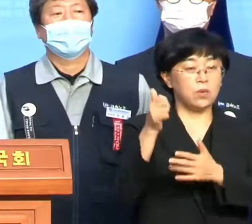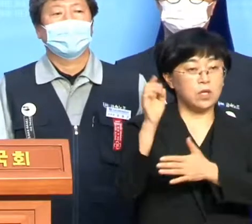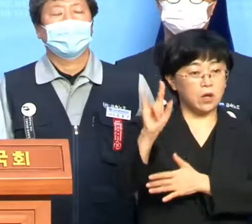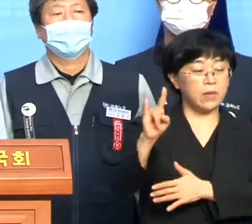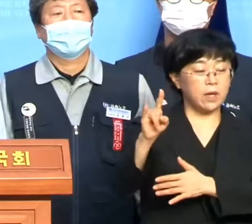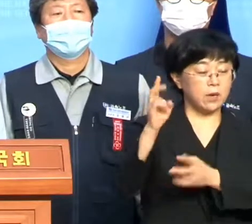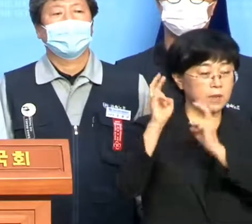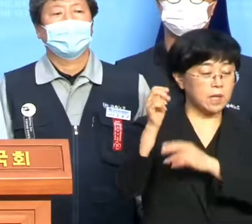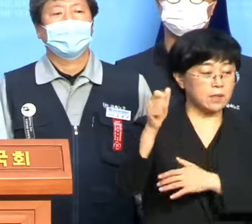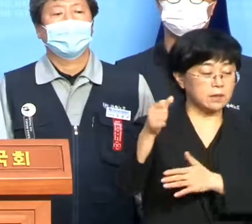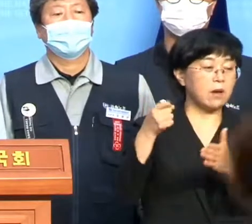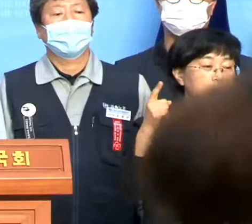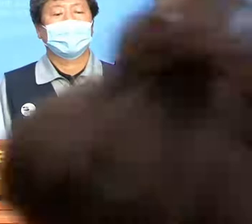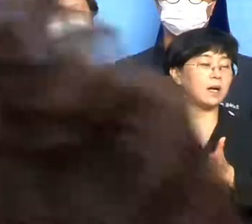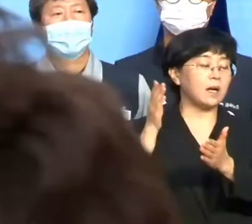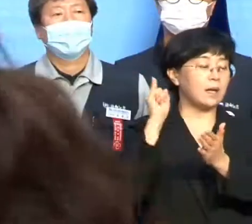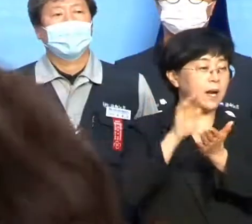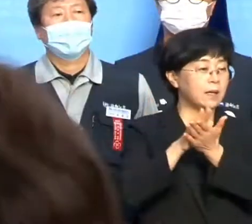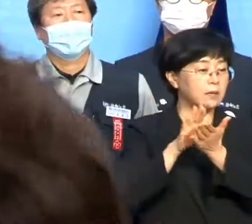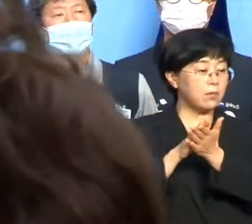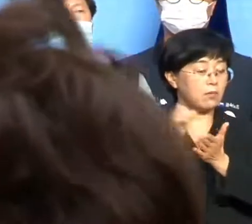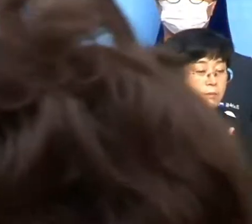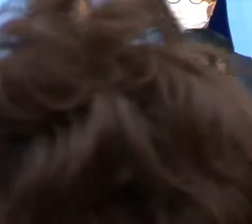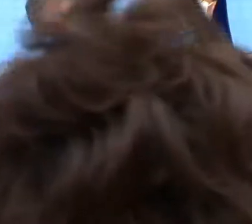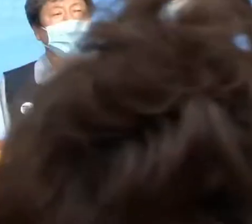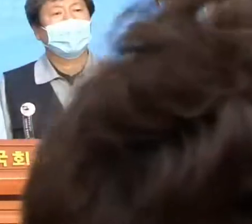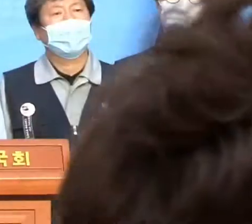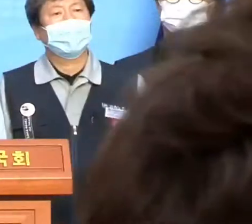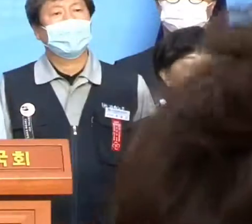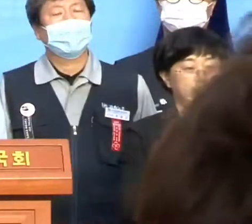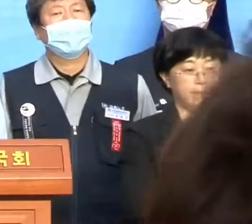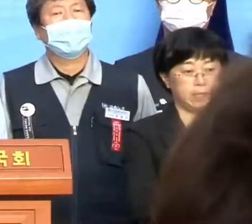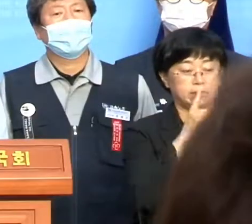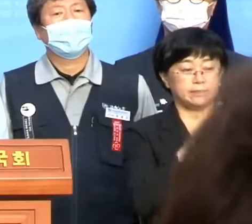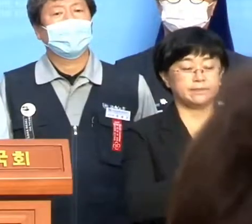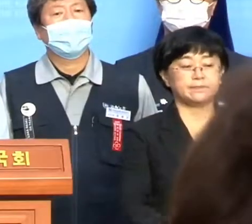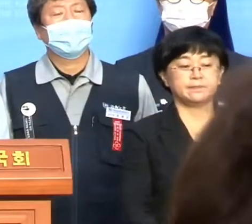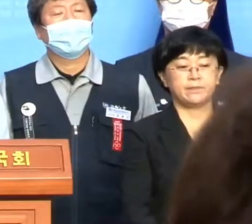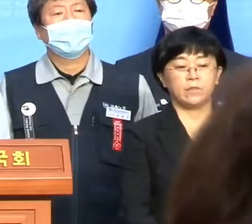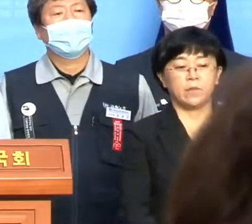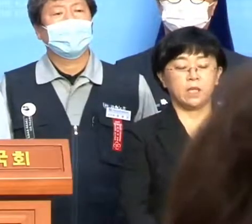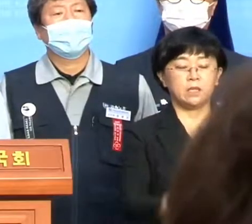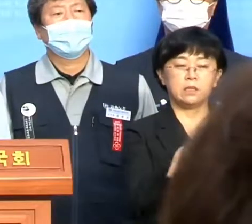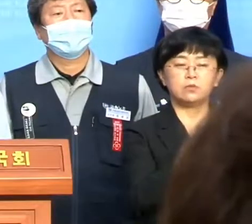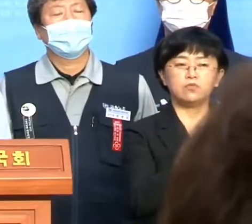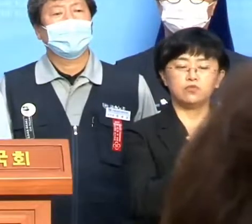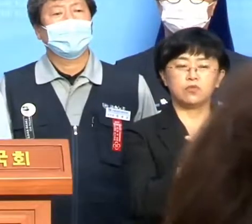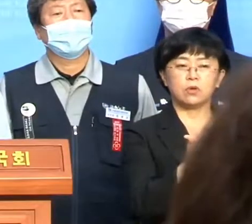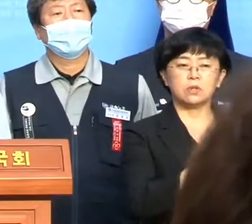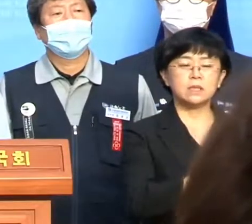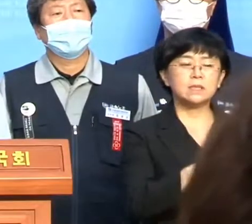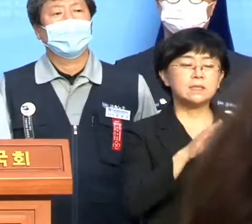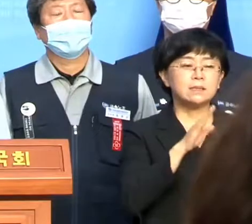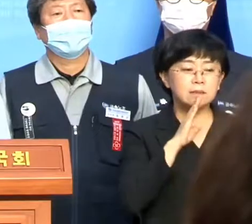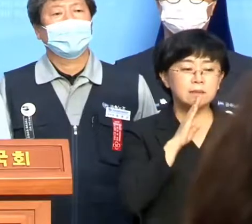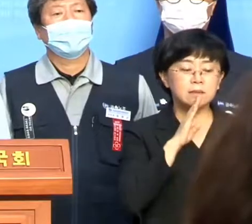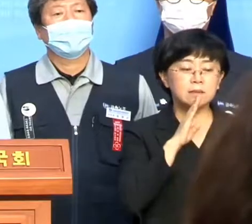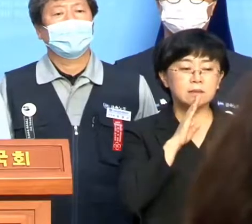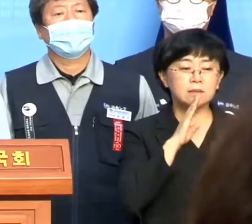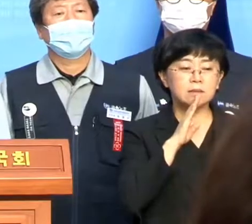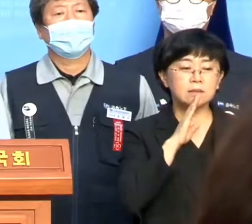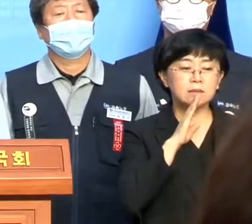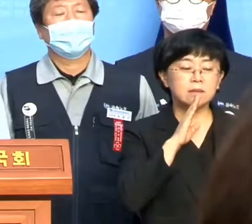일방적으로 생각이 때문에 발생하는 문제이고 이래서 2016년에 실제로 어이